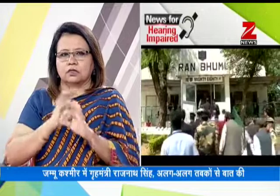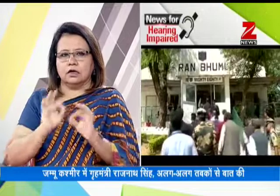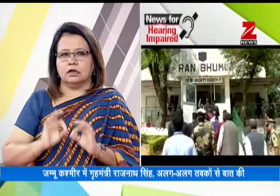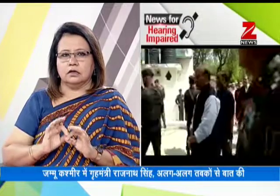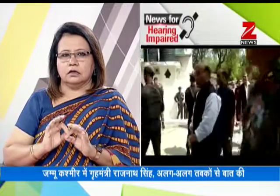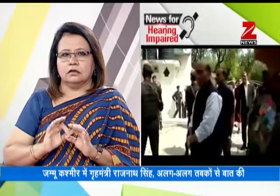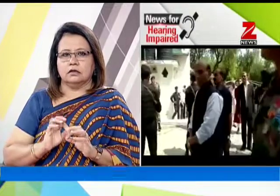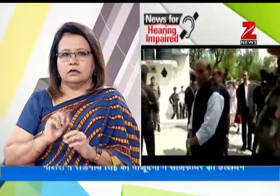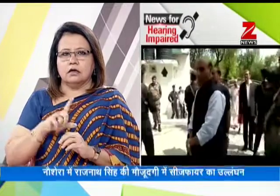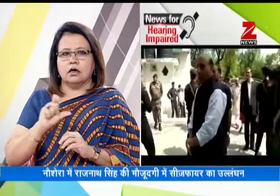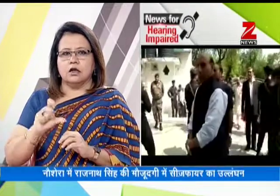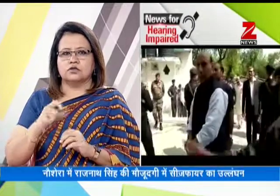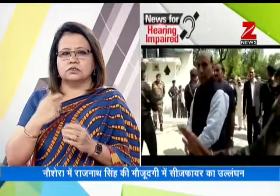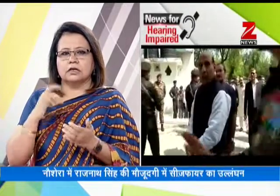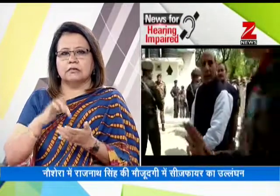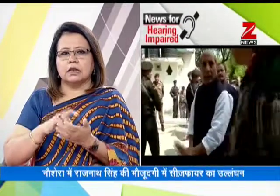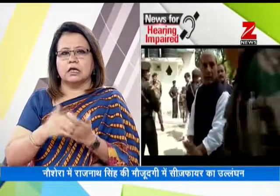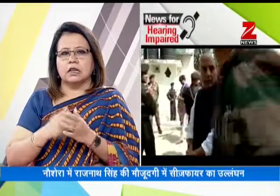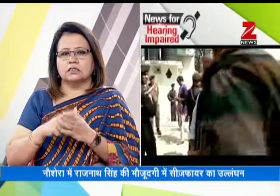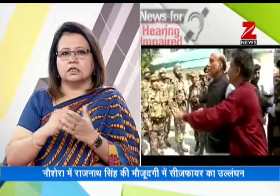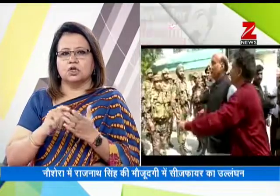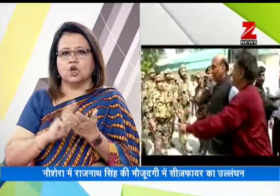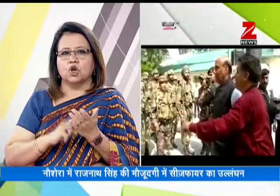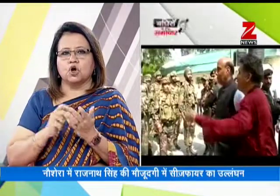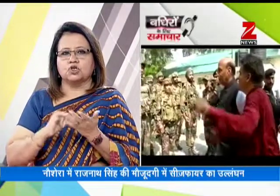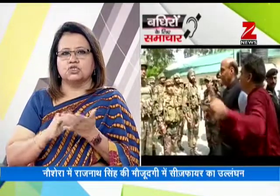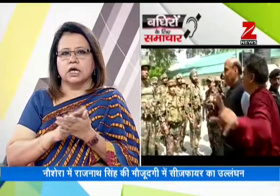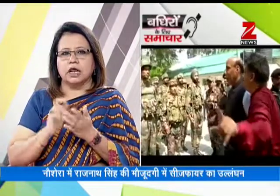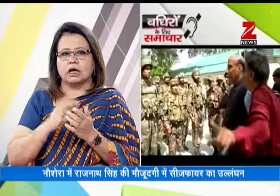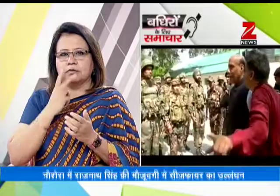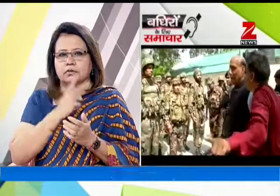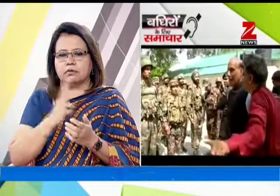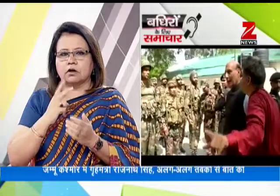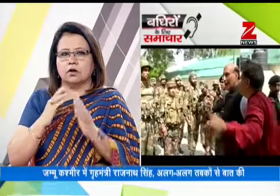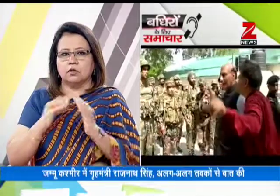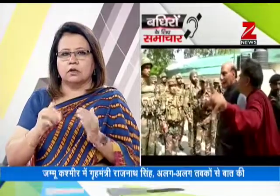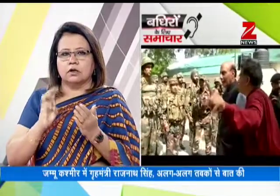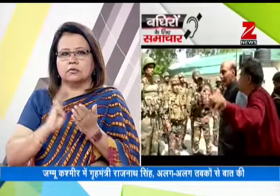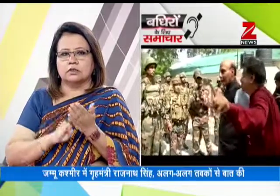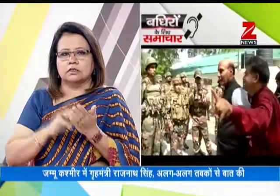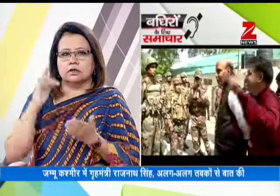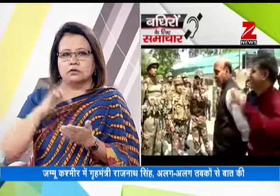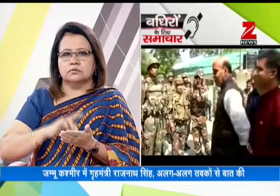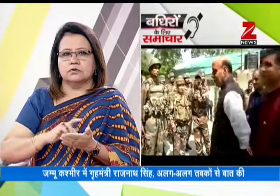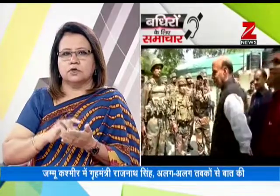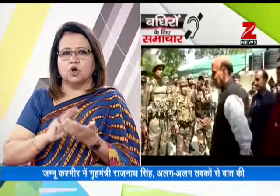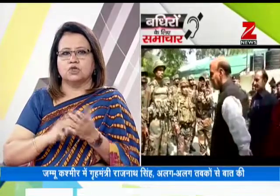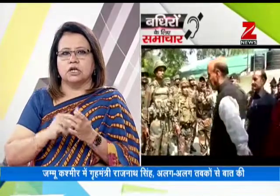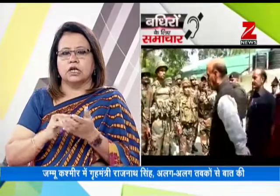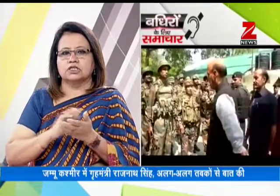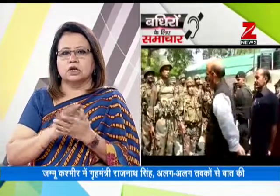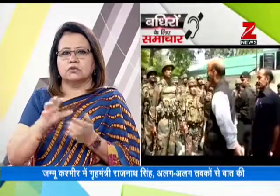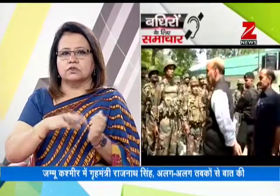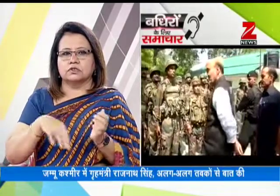तैयार हैं। एलओसी पर राजनाथ सिंह ने नौशेरा का भी दौरा किया। गृहमंत्री की मौजूदगी में नौशेरा के